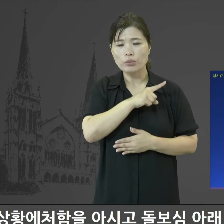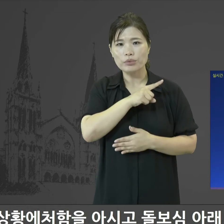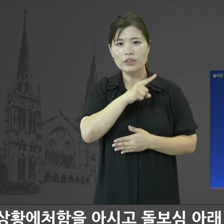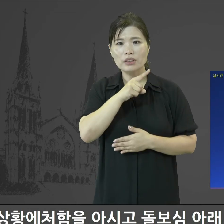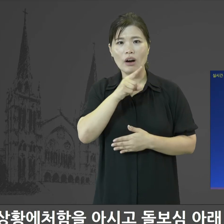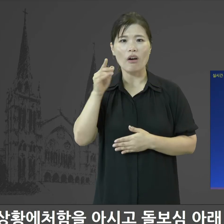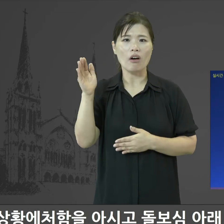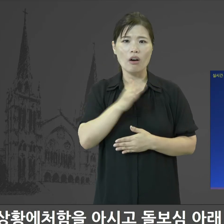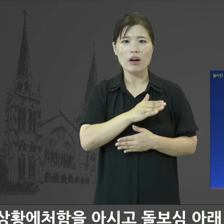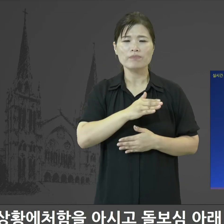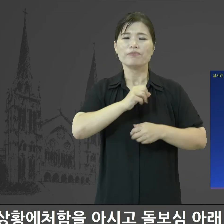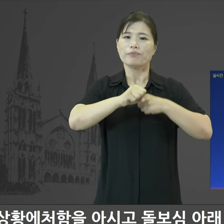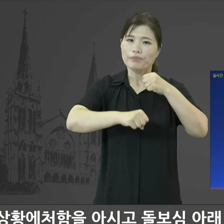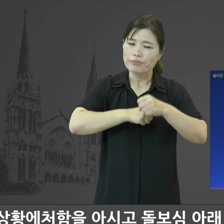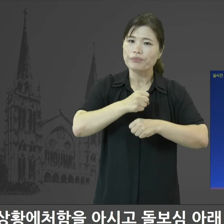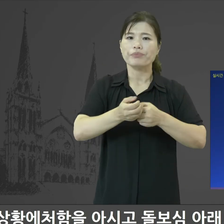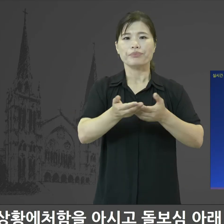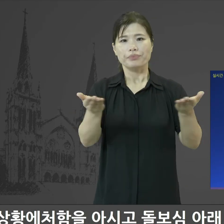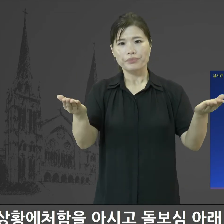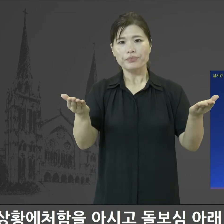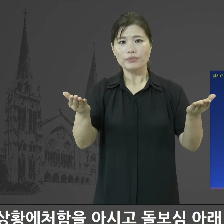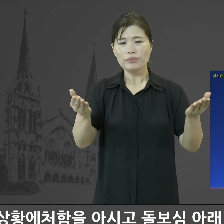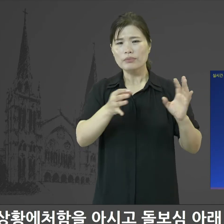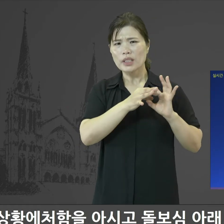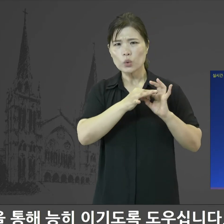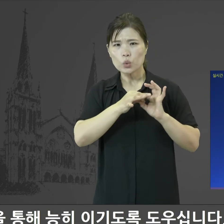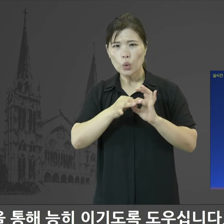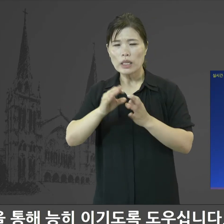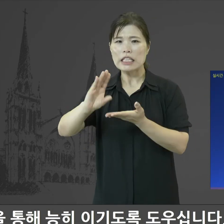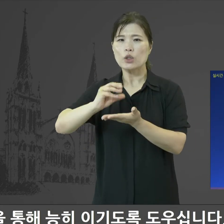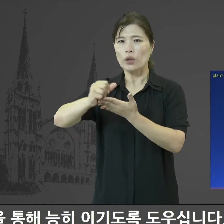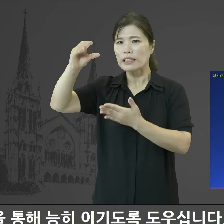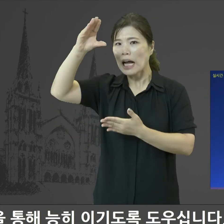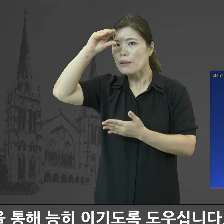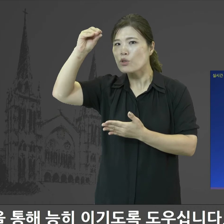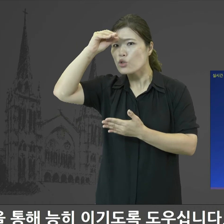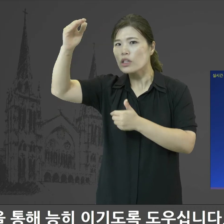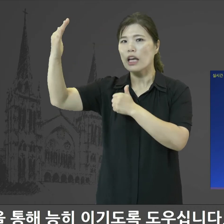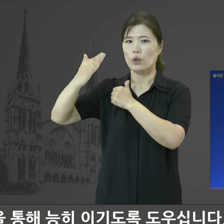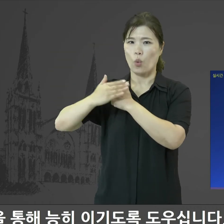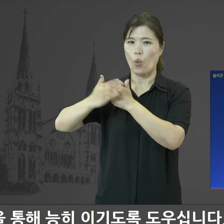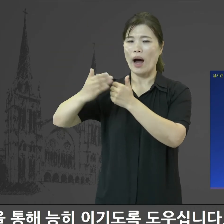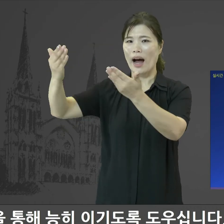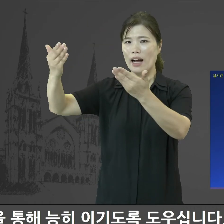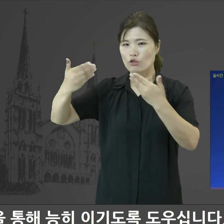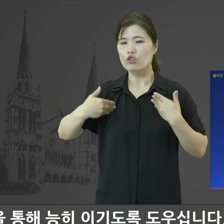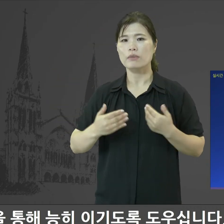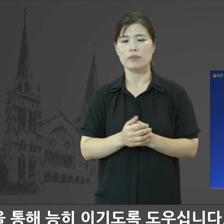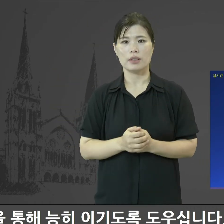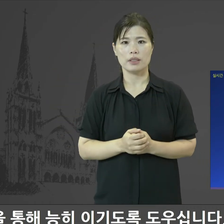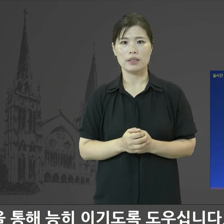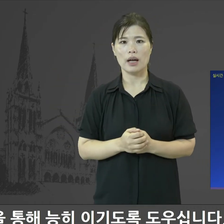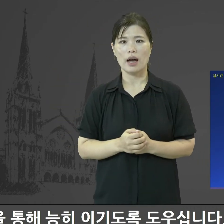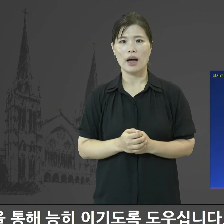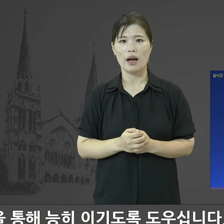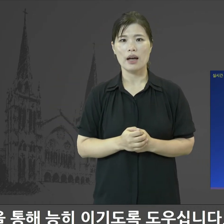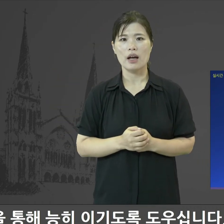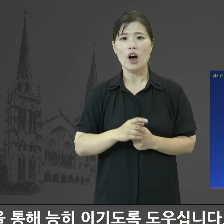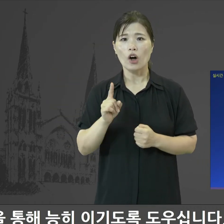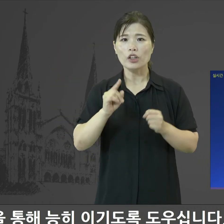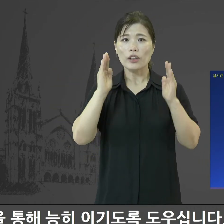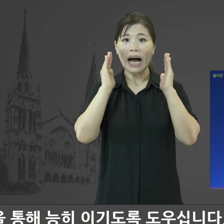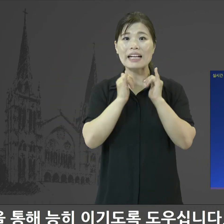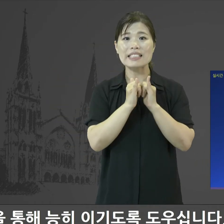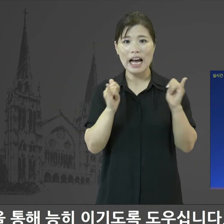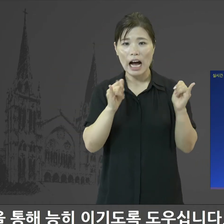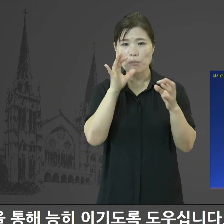자유롭게 해주시고 지속적으로 그리스도를 닮아갈 수 있게 도와주신다는 말씀입니다. 그래서 웨인 그루뎀이라는 학자는